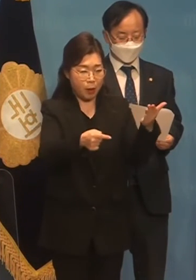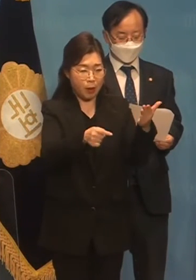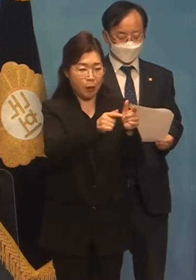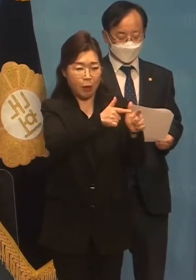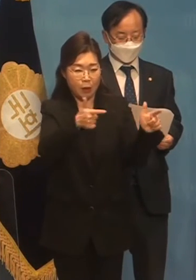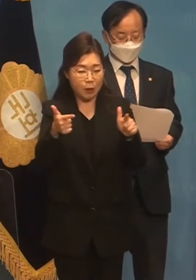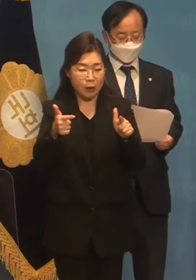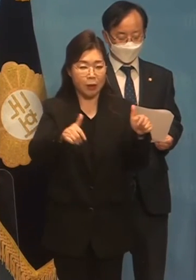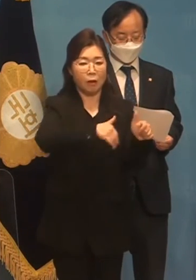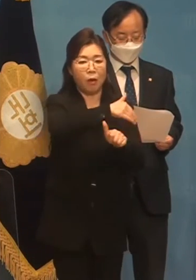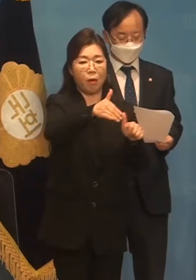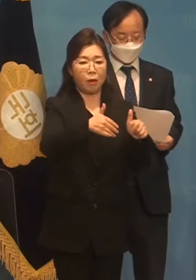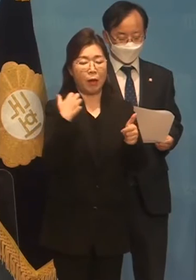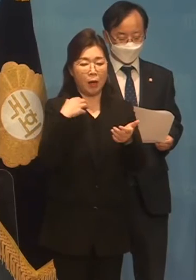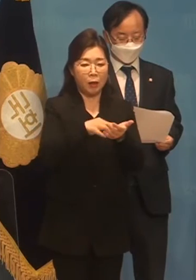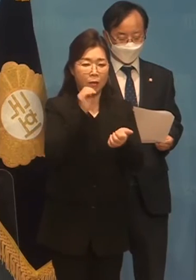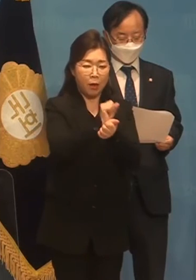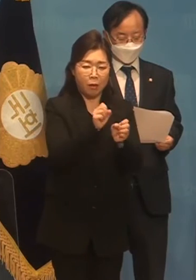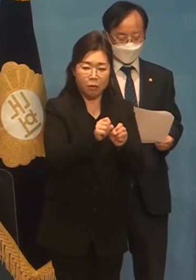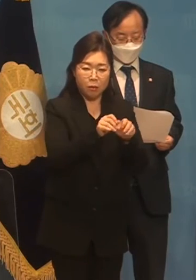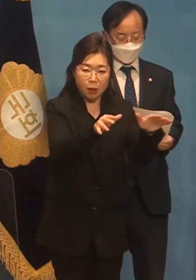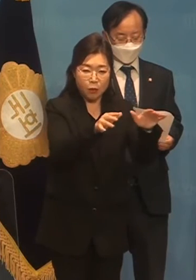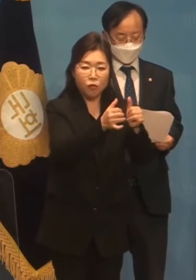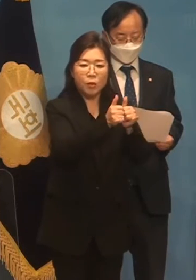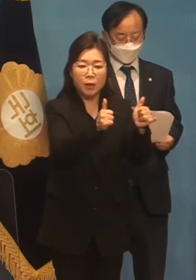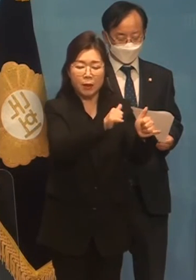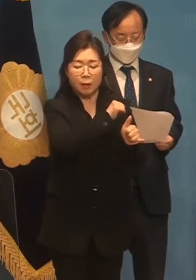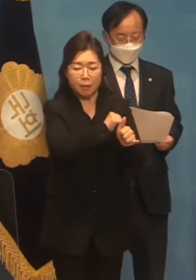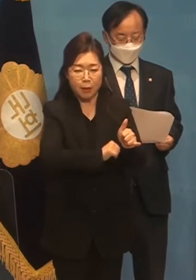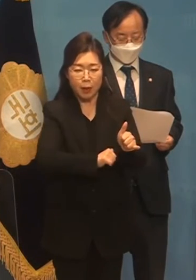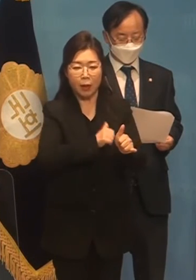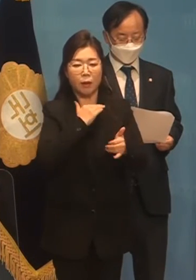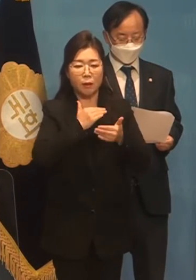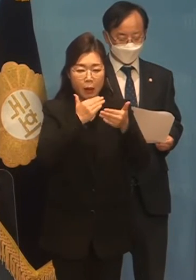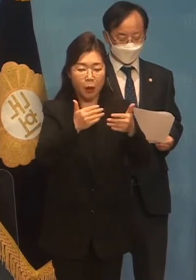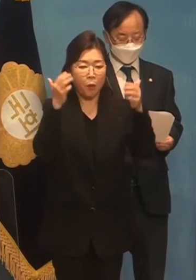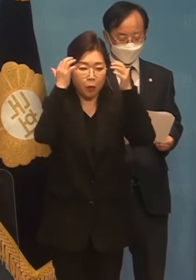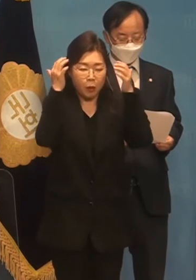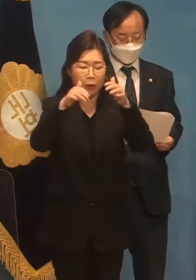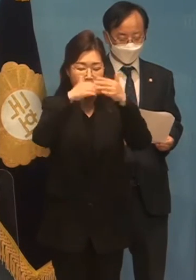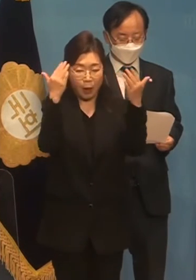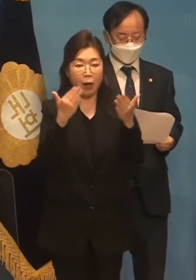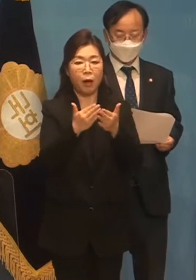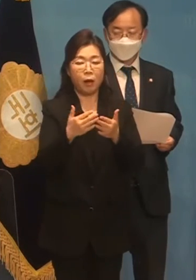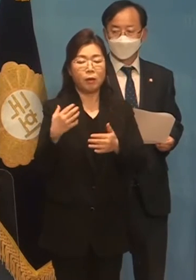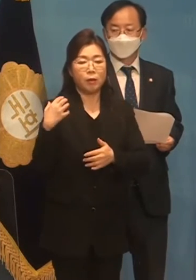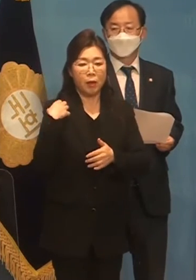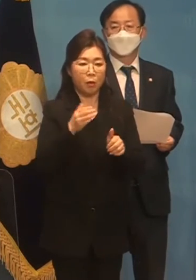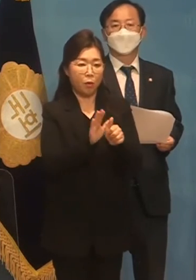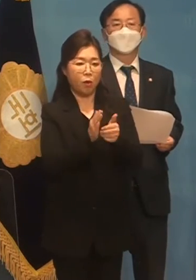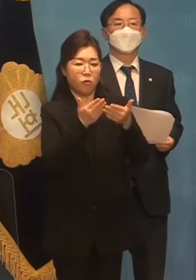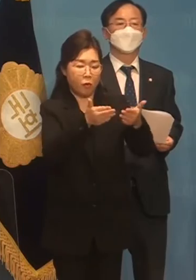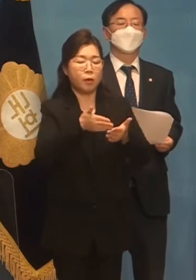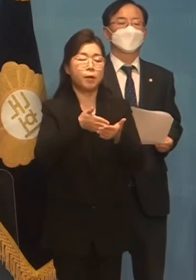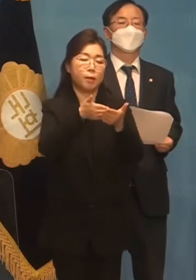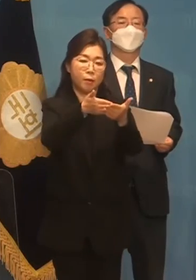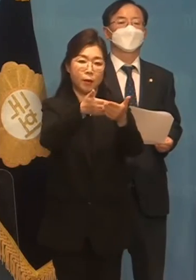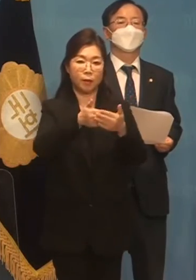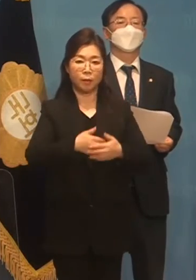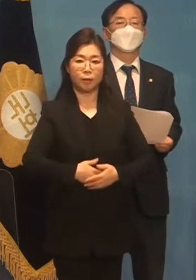팬데믹 재확산에 따른 국민의 희생과 고통의 정치적 책임을 다할 것을